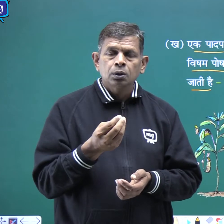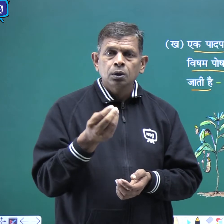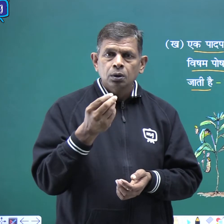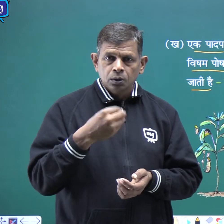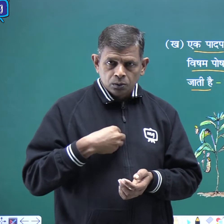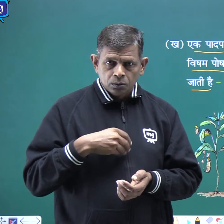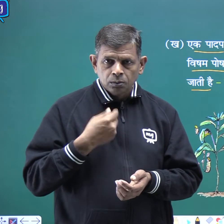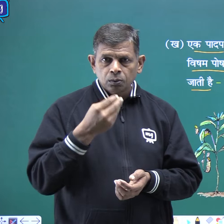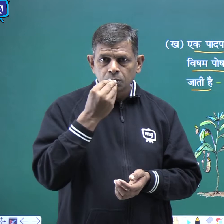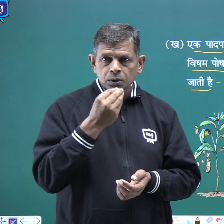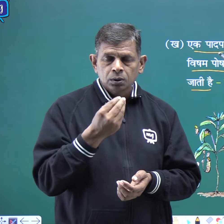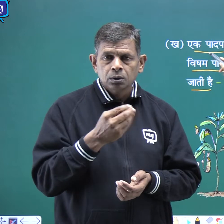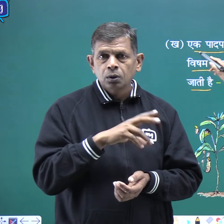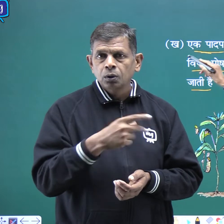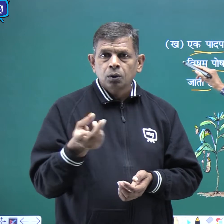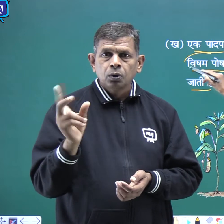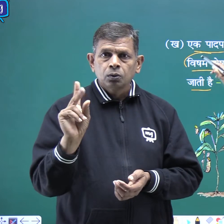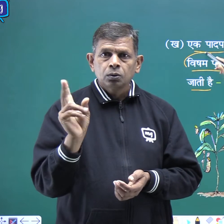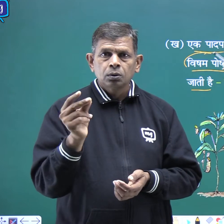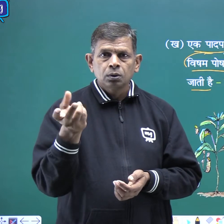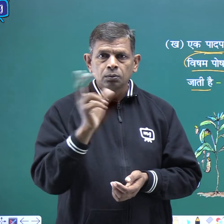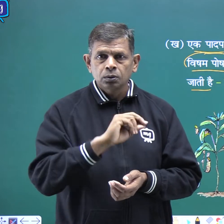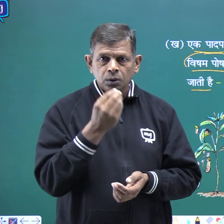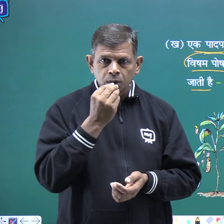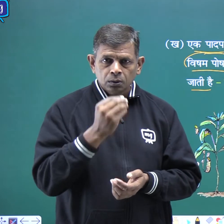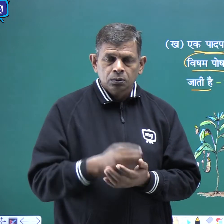स्वपोषण और विषम पोषण